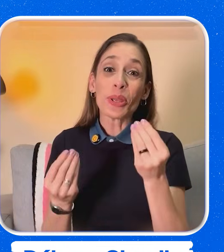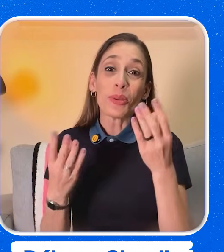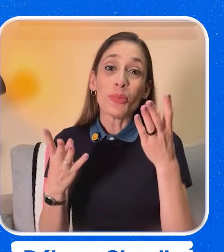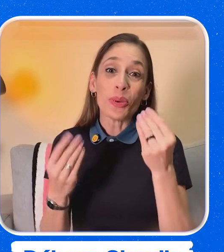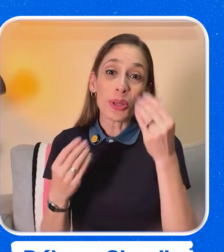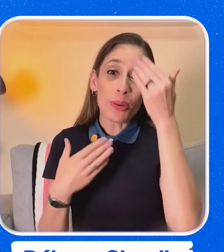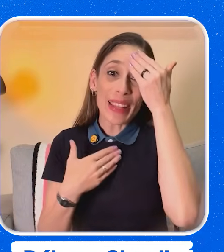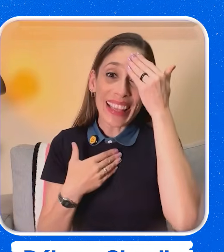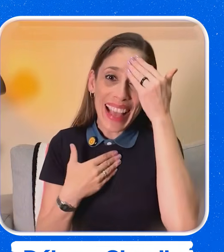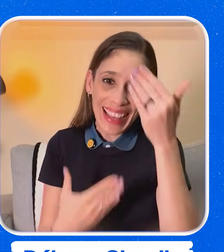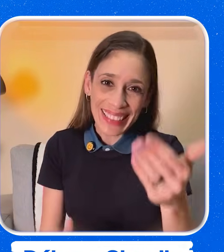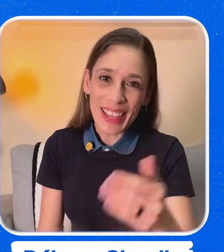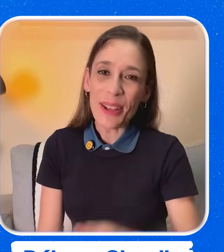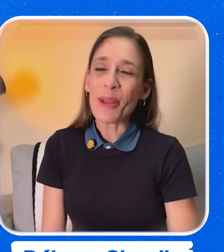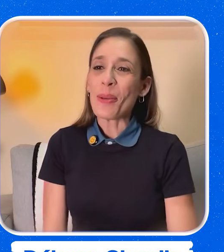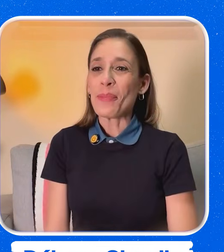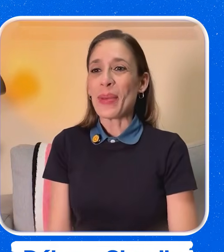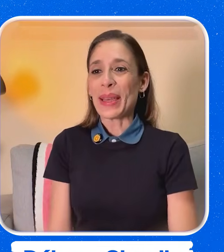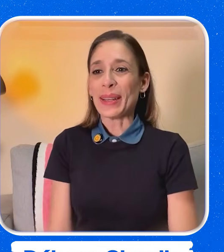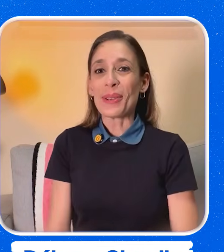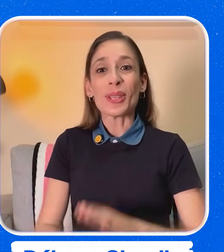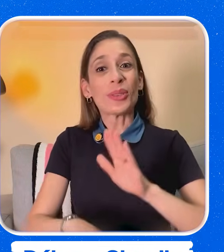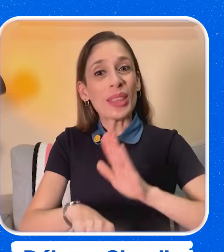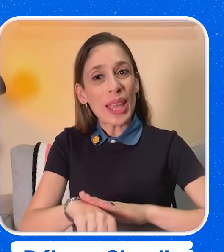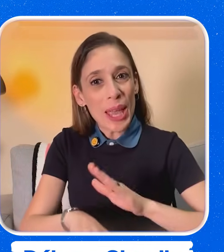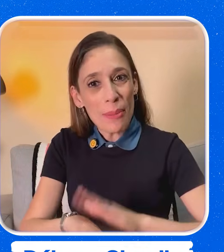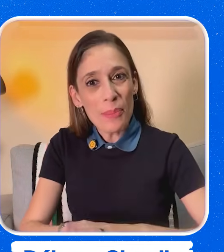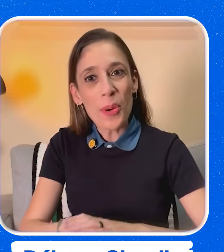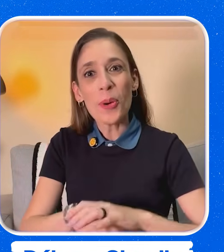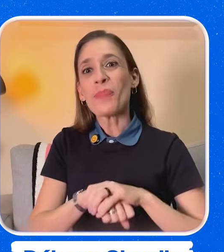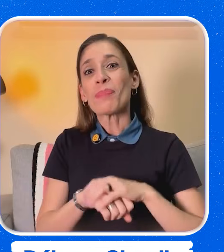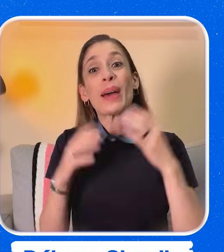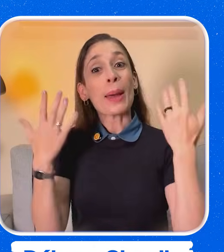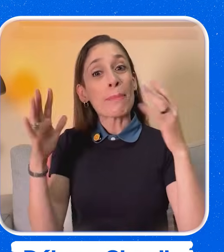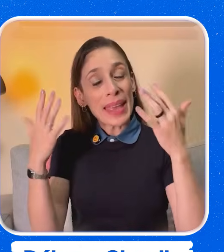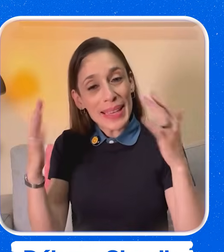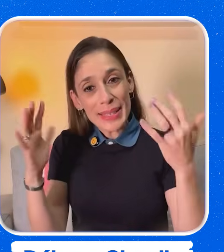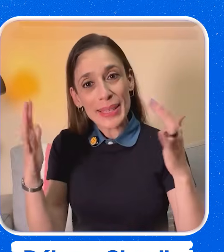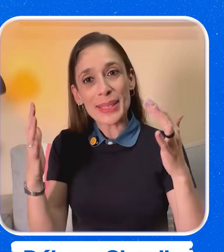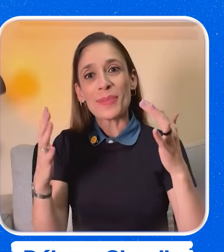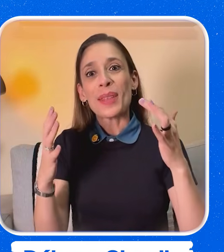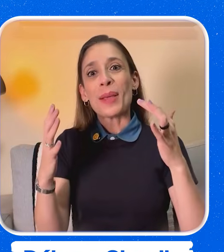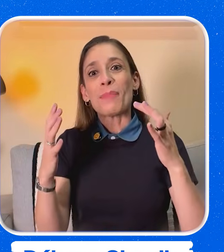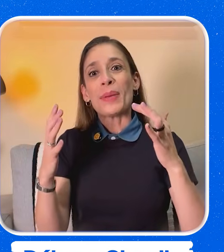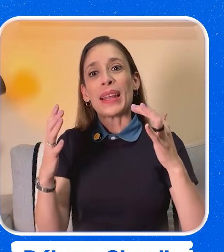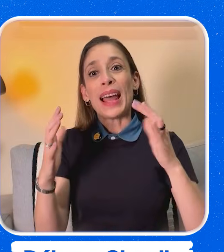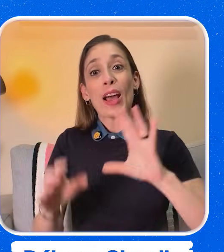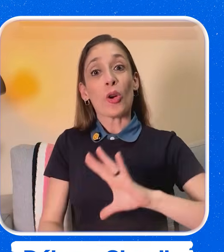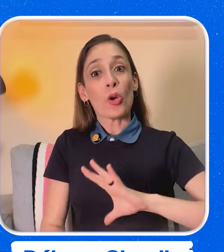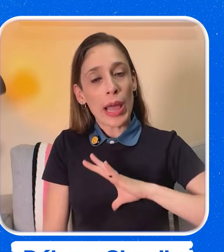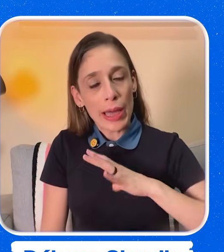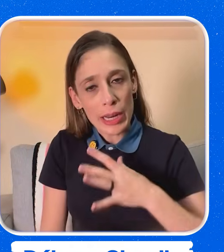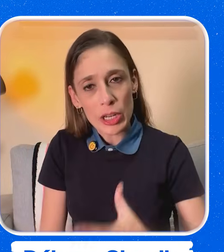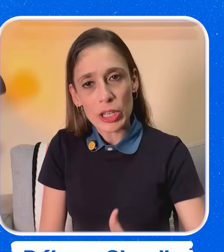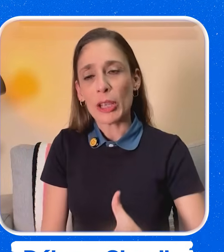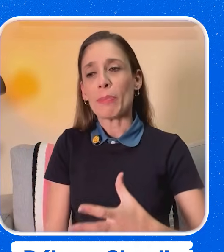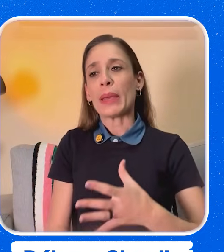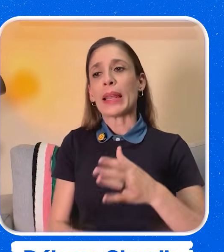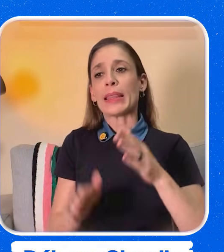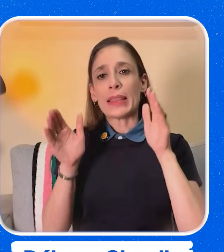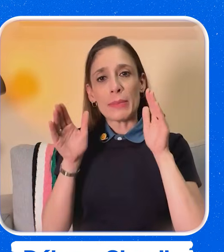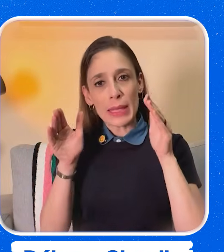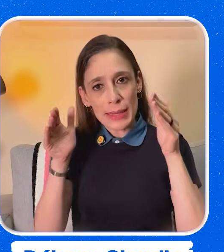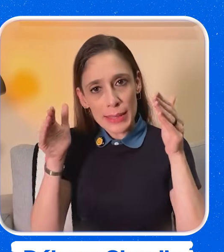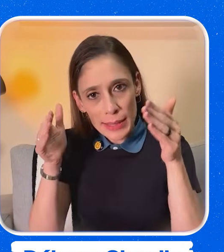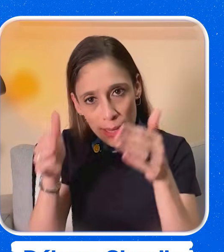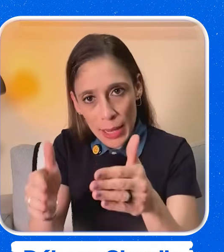Adorei, muito, muito obrigada pelo seu tempo. Parabéns pela coragem,